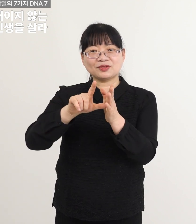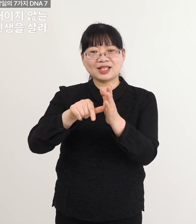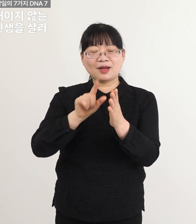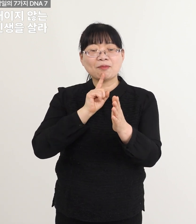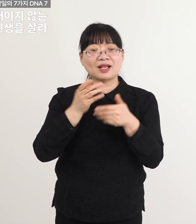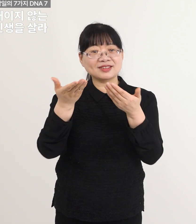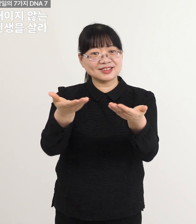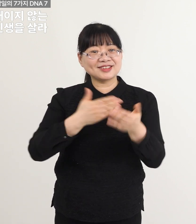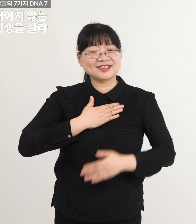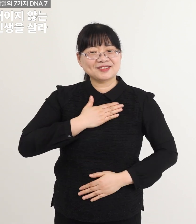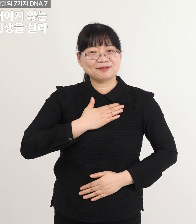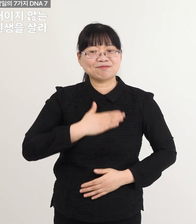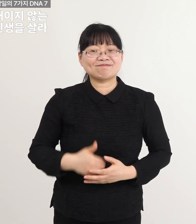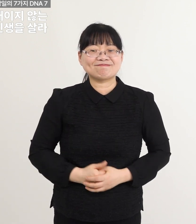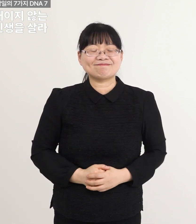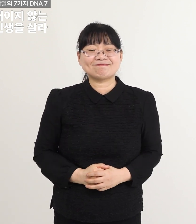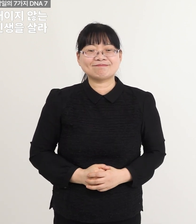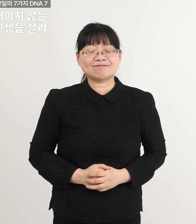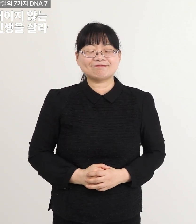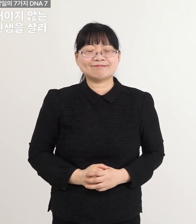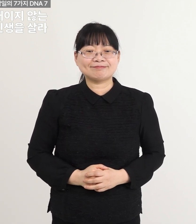말씀드릴게요. 네.